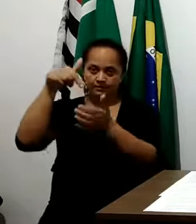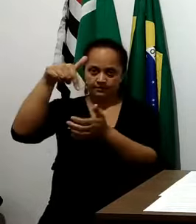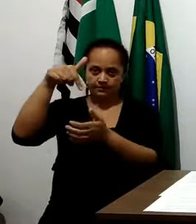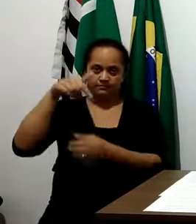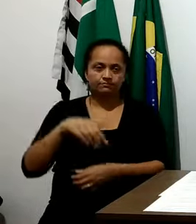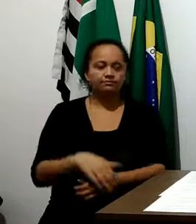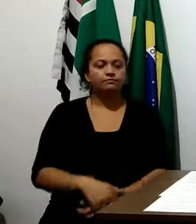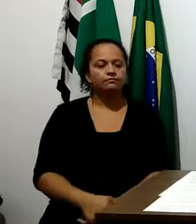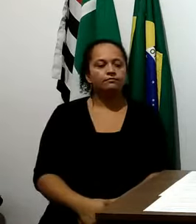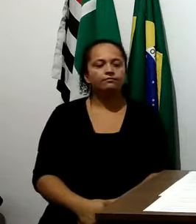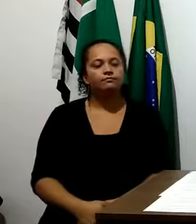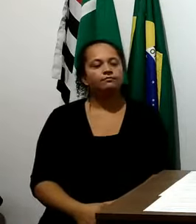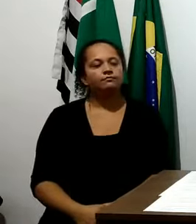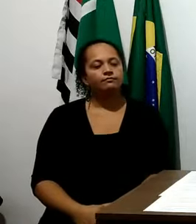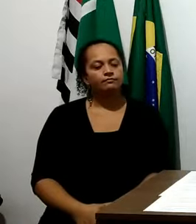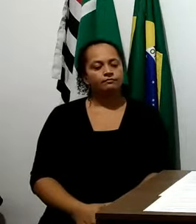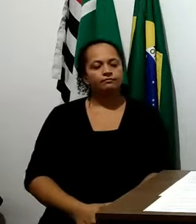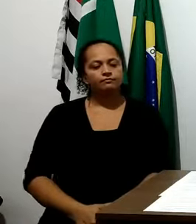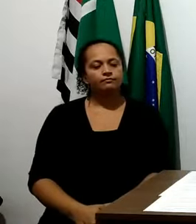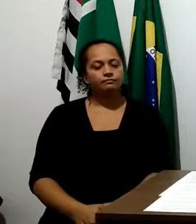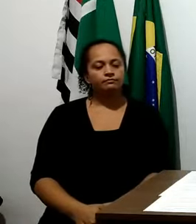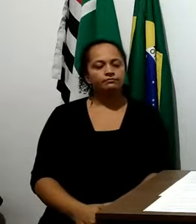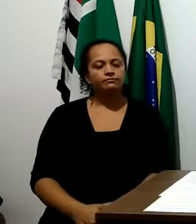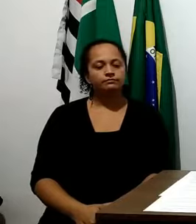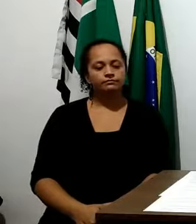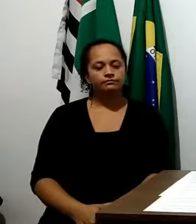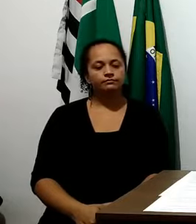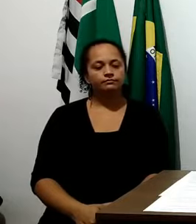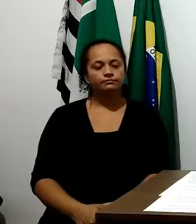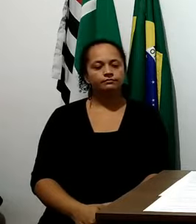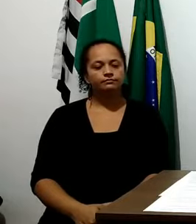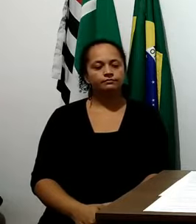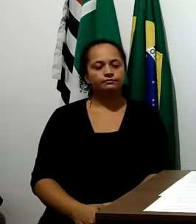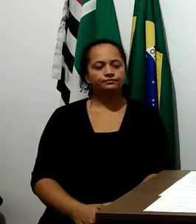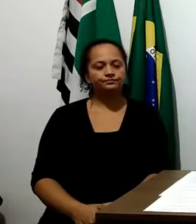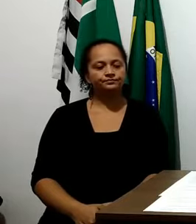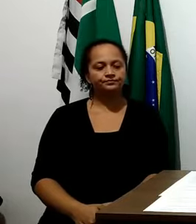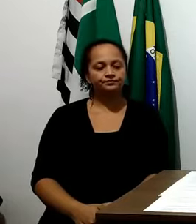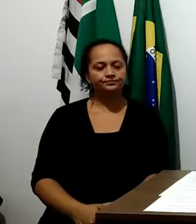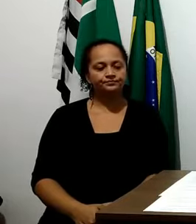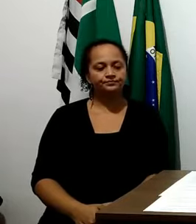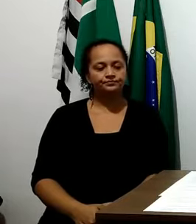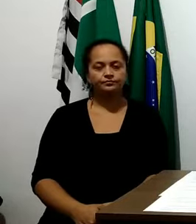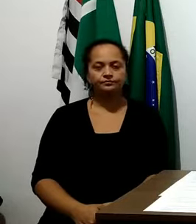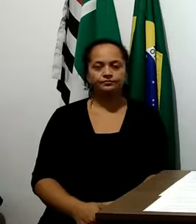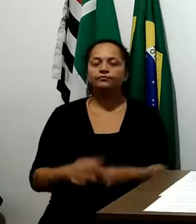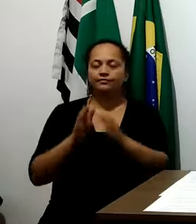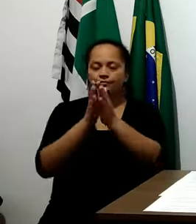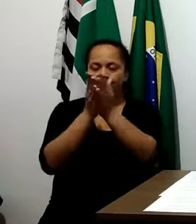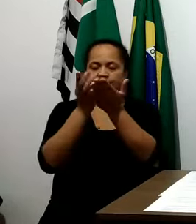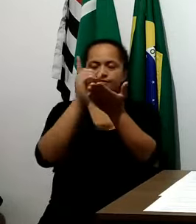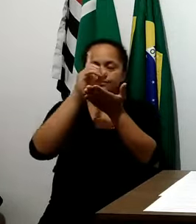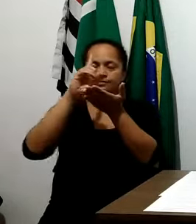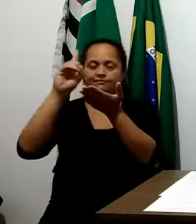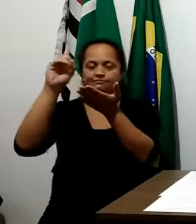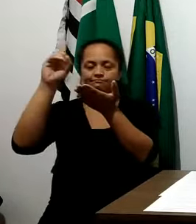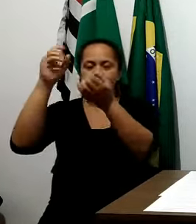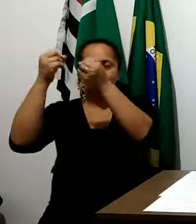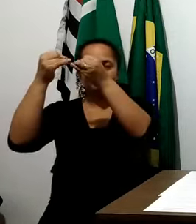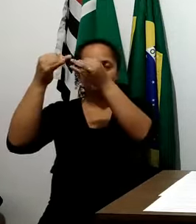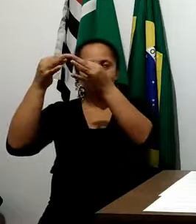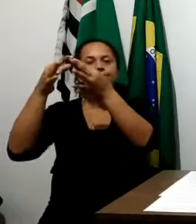versículo 6 e 7. Olha o que esta palavra diz. Ela